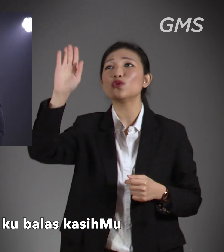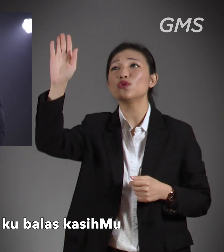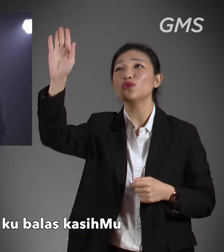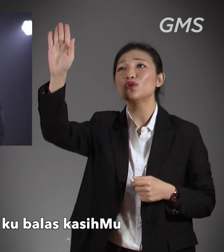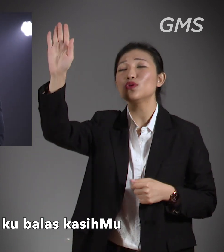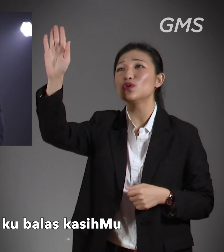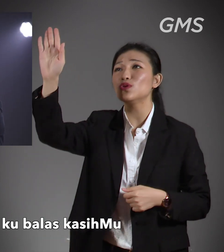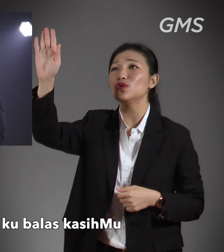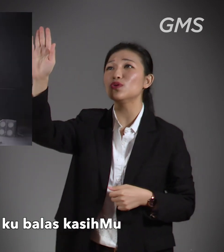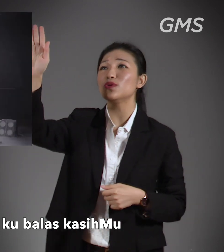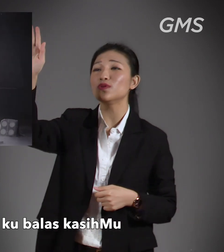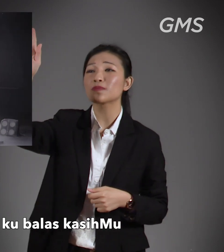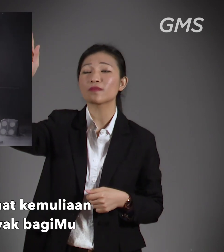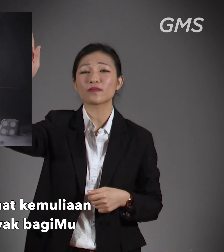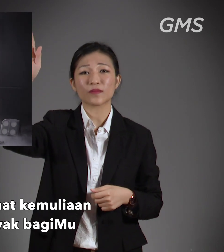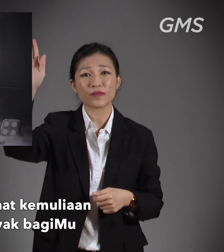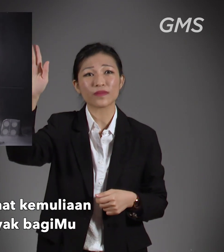kasih-Mu?